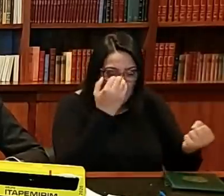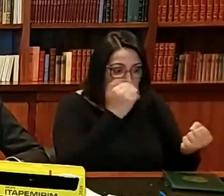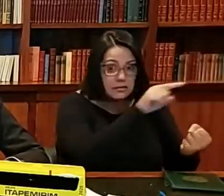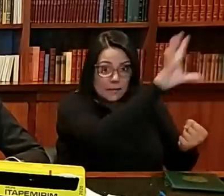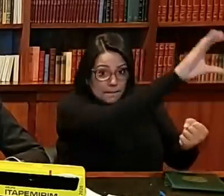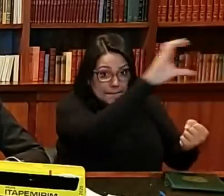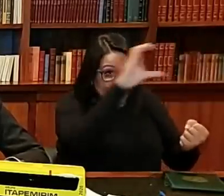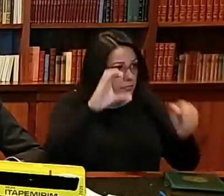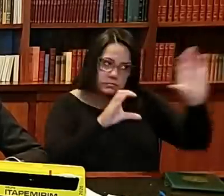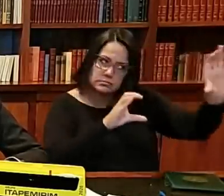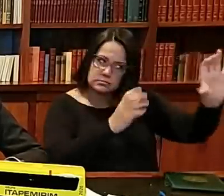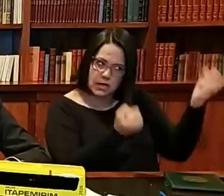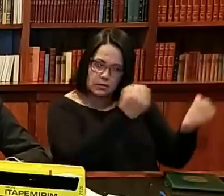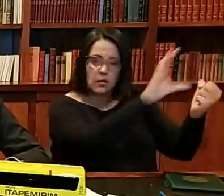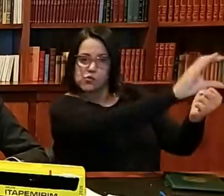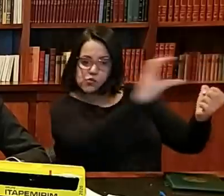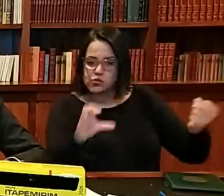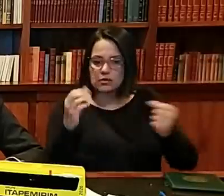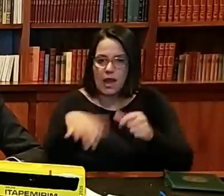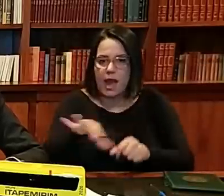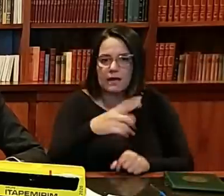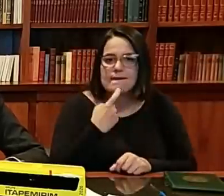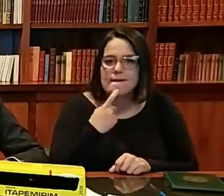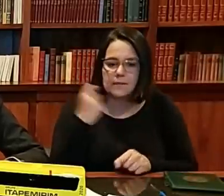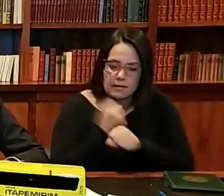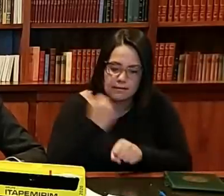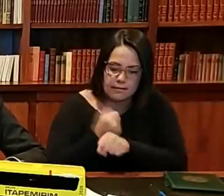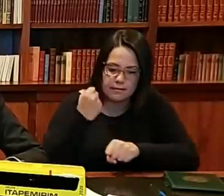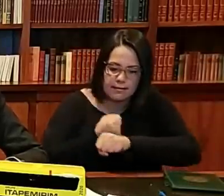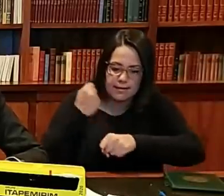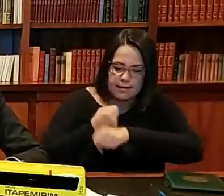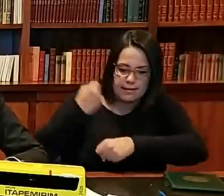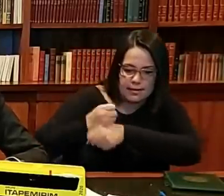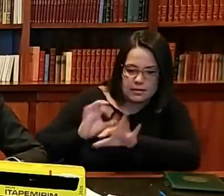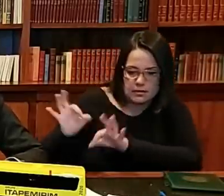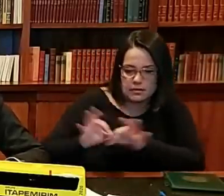tá? É, da gente ter recurso, né?